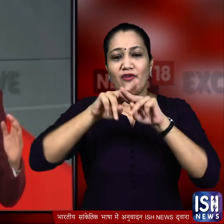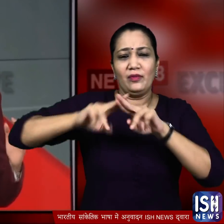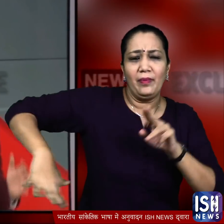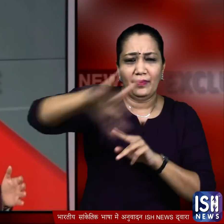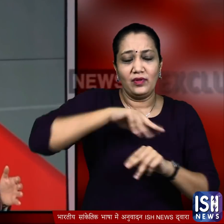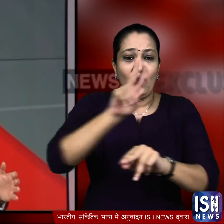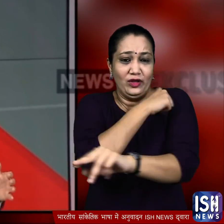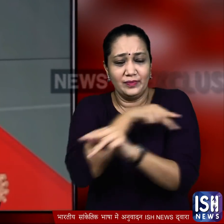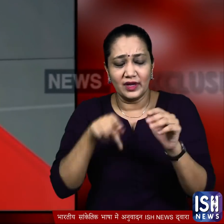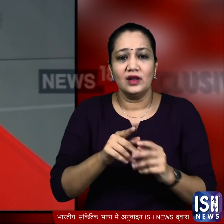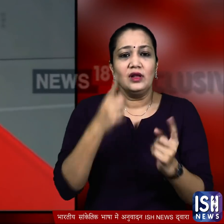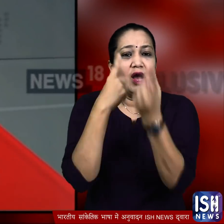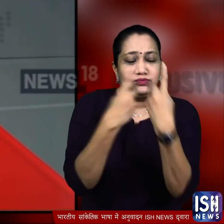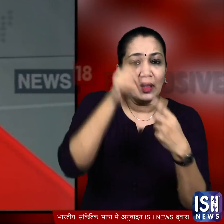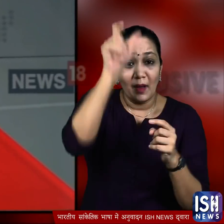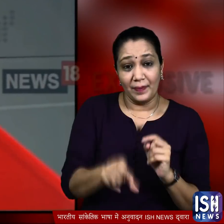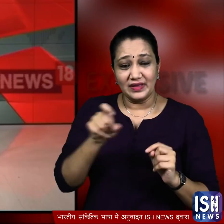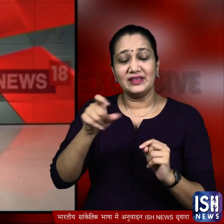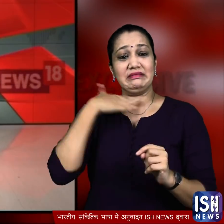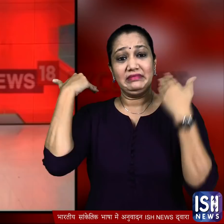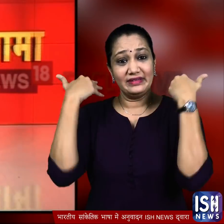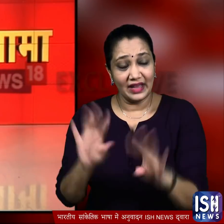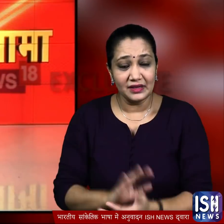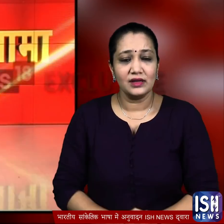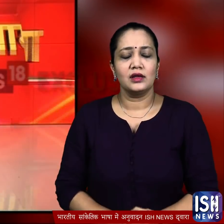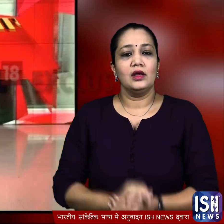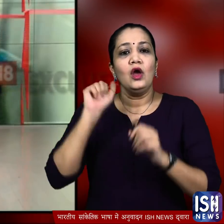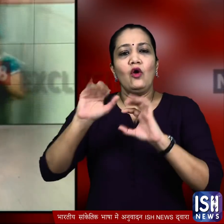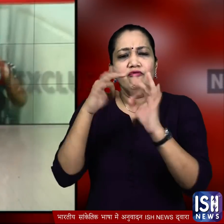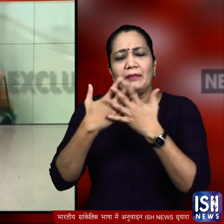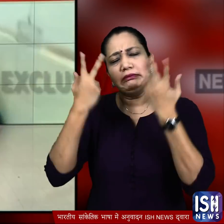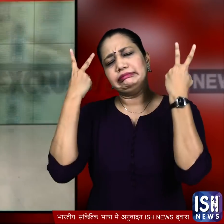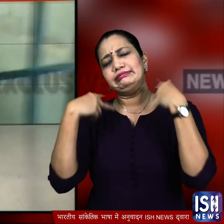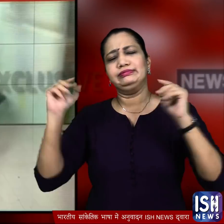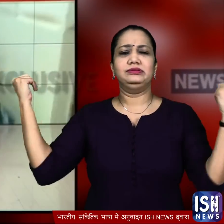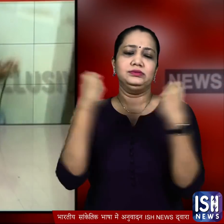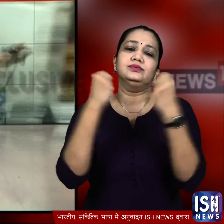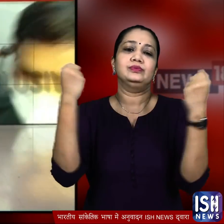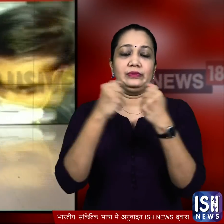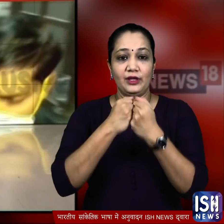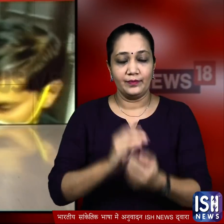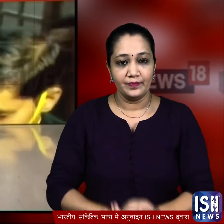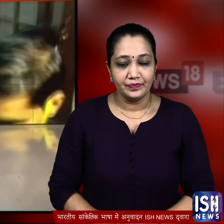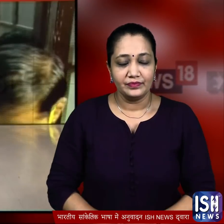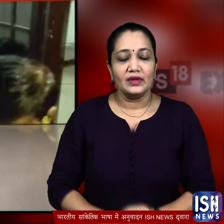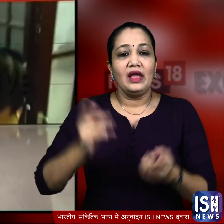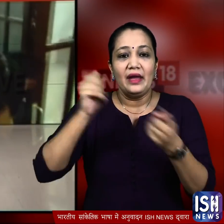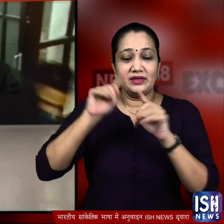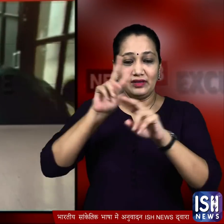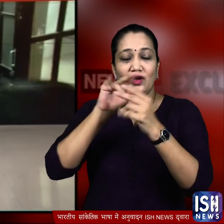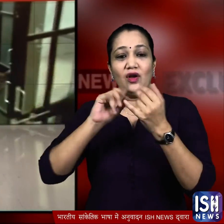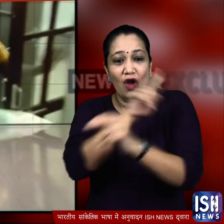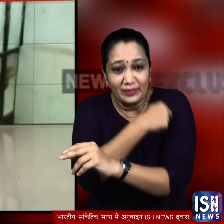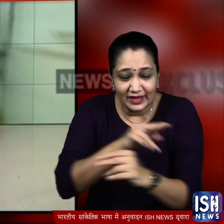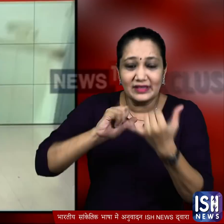प्रदेश के फिरोजाबाद जिला अस्पताल में इलाज के दौरान एक मरीज की मौत हो जाने के बाद उसके परिवार वालों ने जमकर हंगामा किया। आरोप है कि अस्पताल